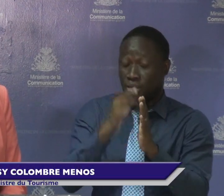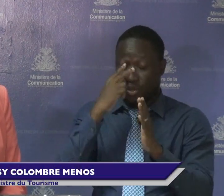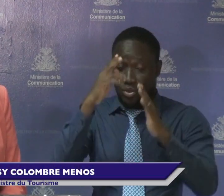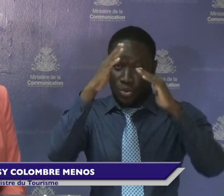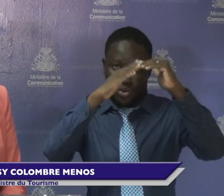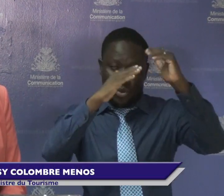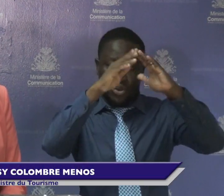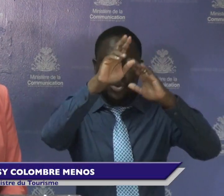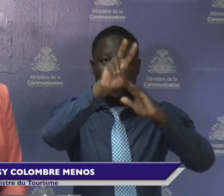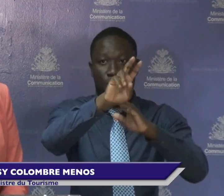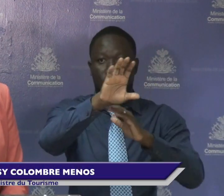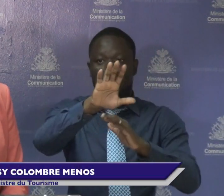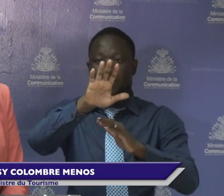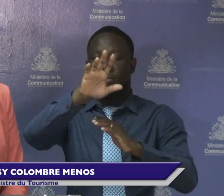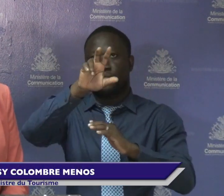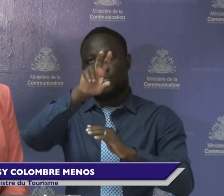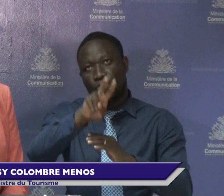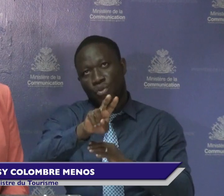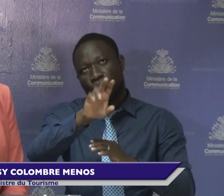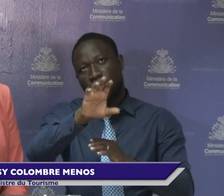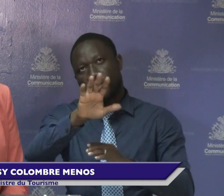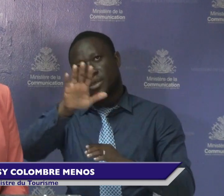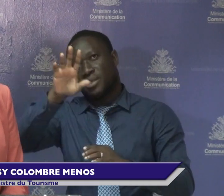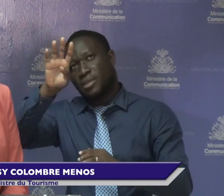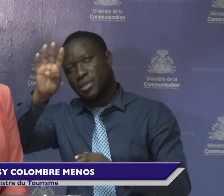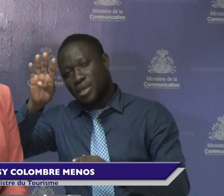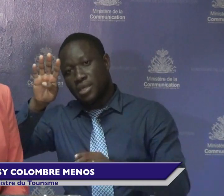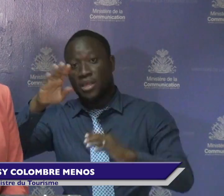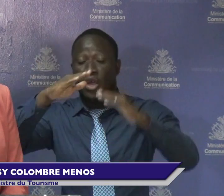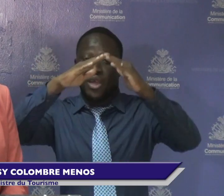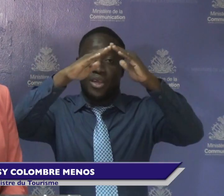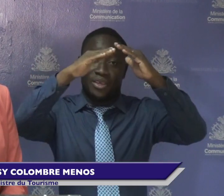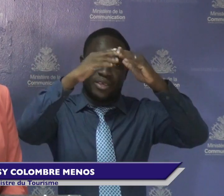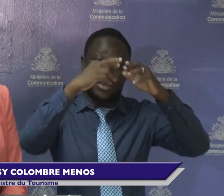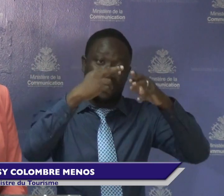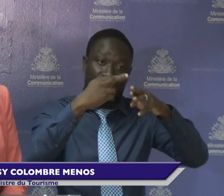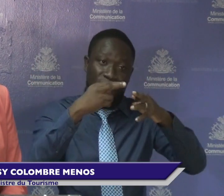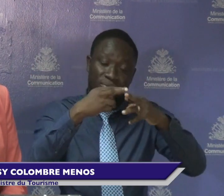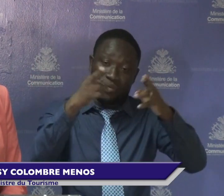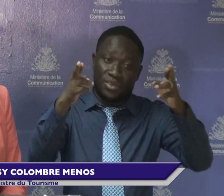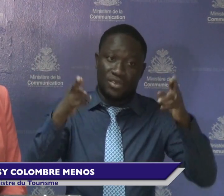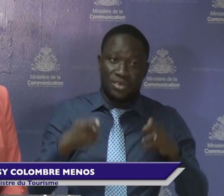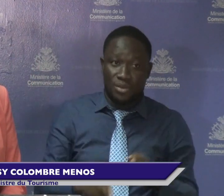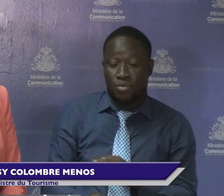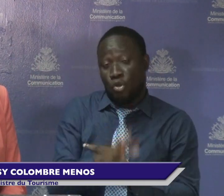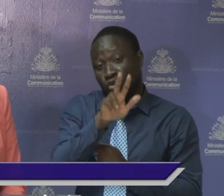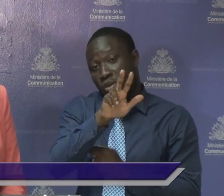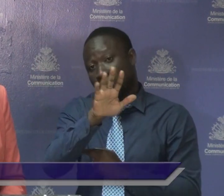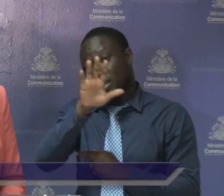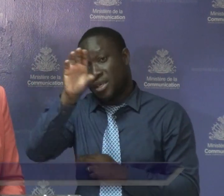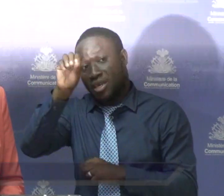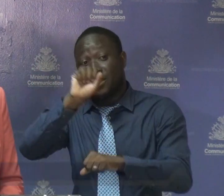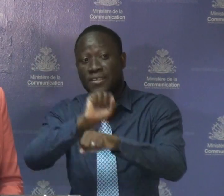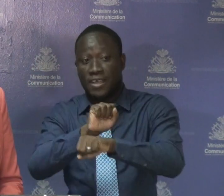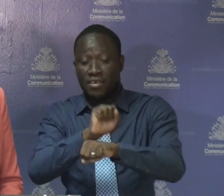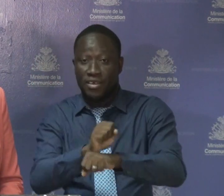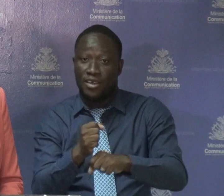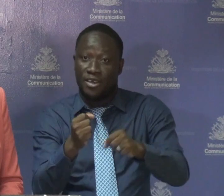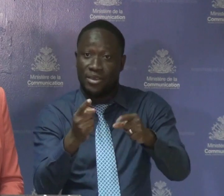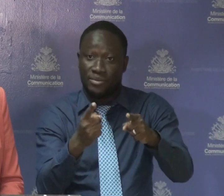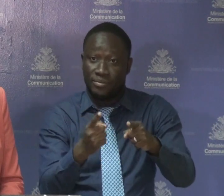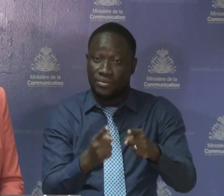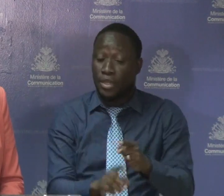254 chambres. Les projets touristiques vont créer près de 450 emplois directs et 900